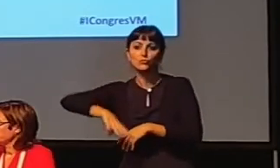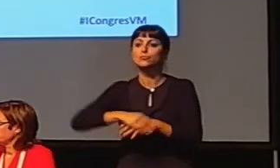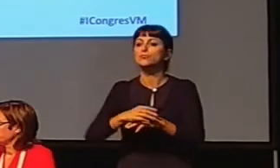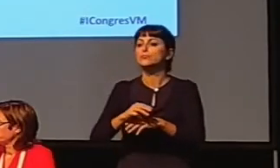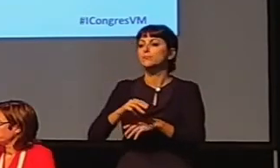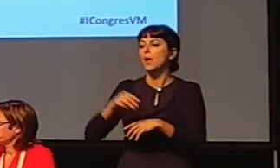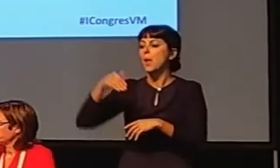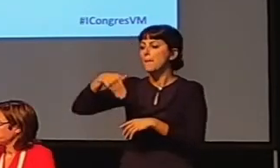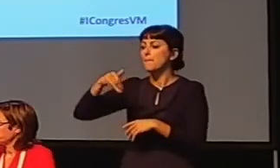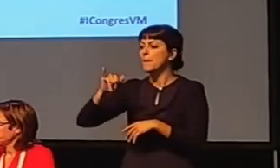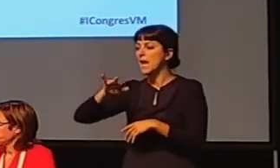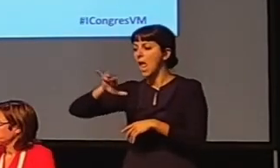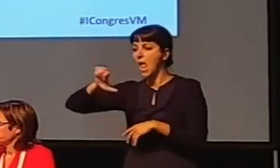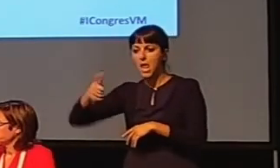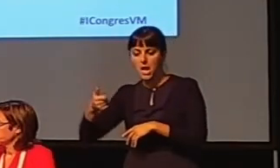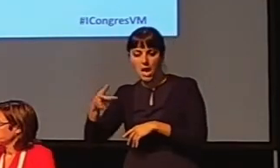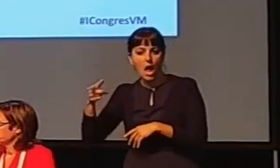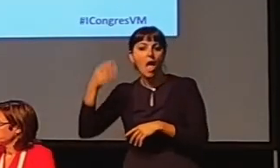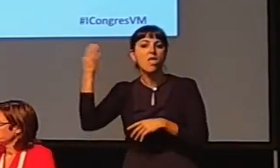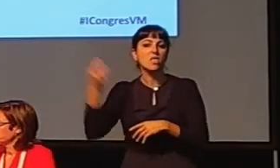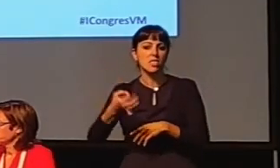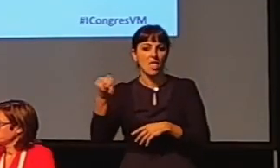que la Mireia té que posar en marxa ja